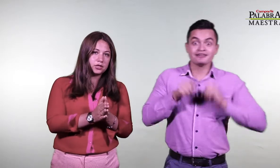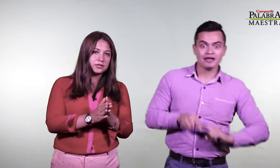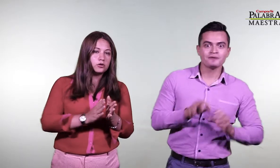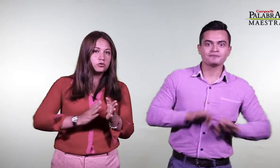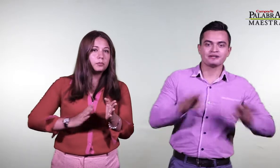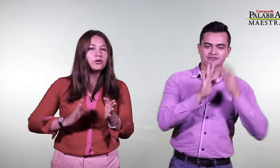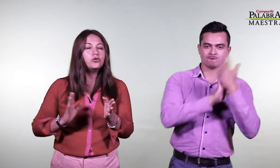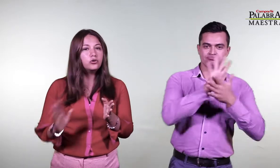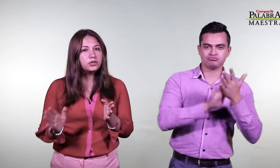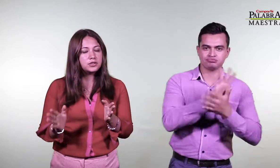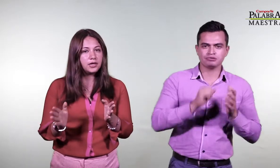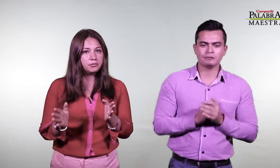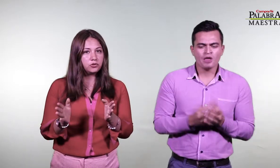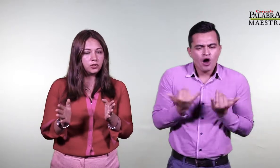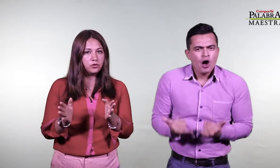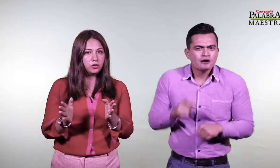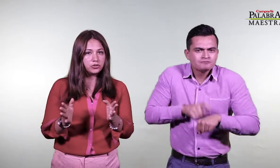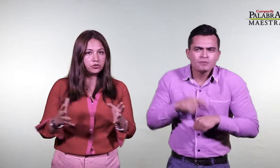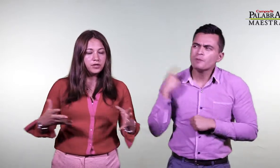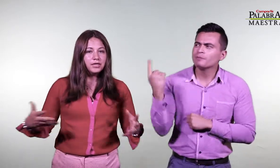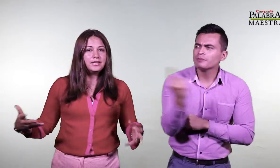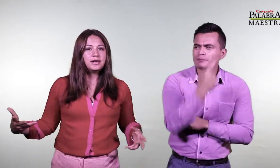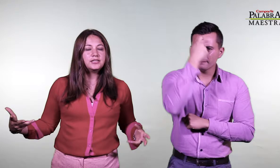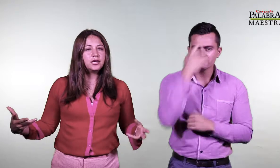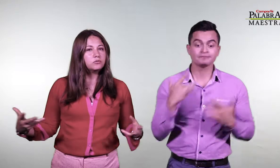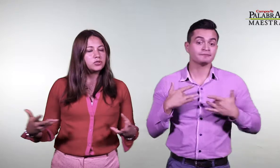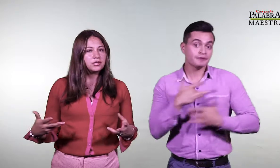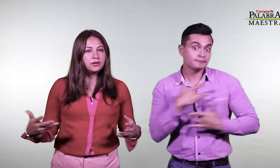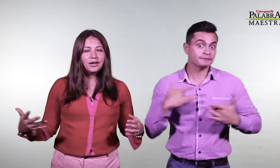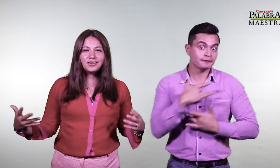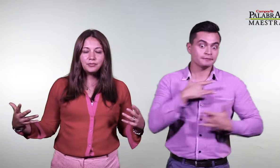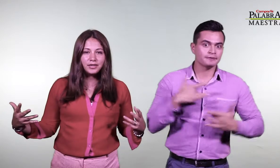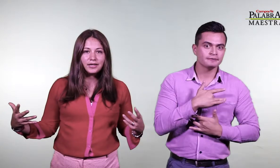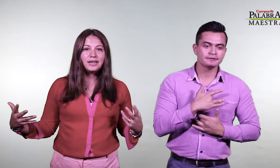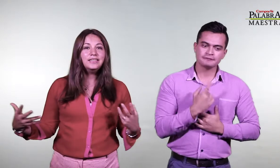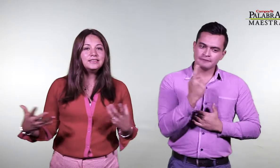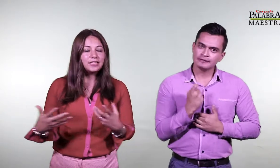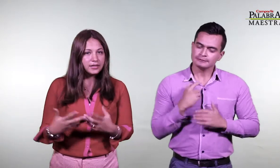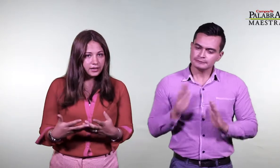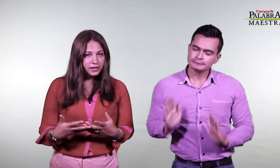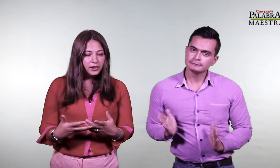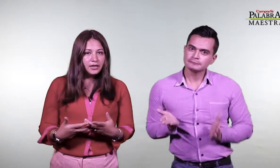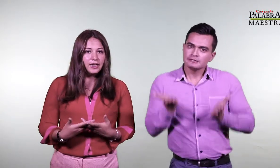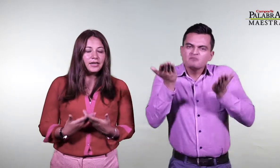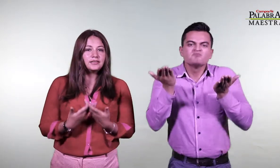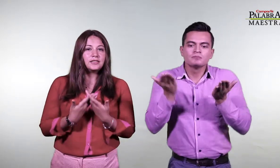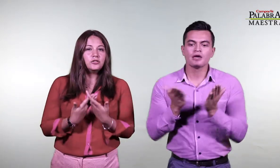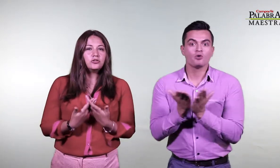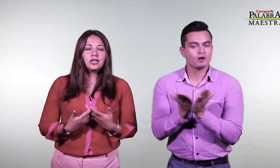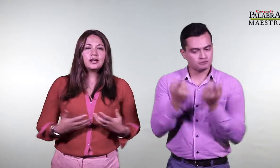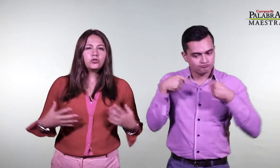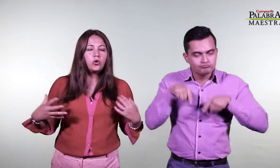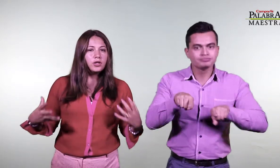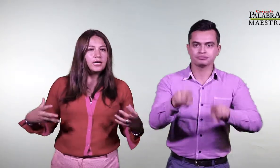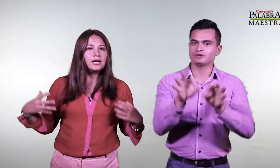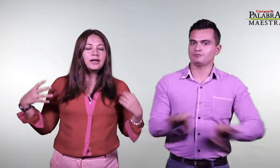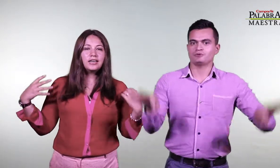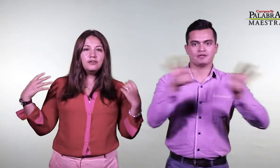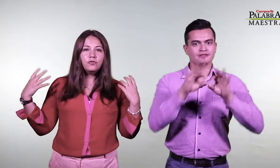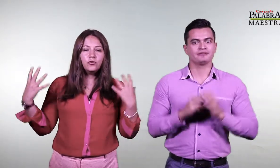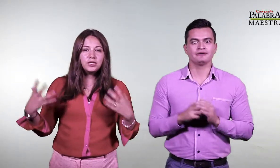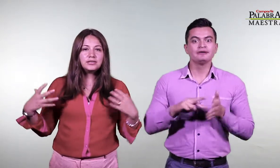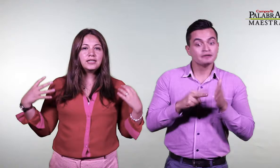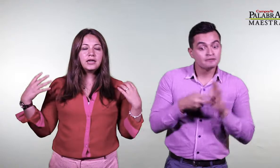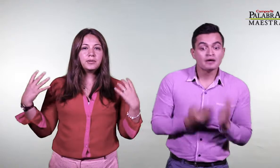el ámbito de la salud, pero no desde el ámbito de la educación. Y allí tenemos que trabajar de manera integral en que este niño tenga toda la